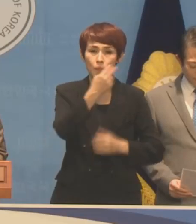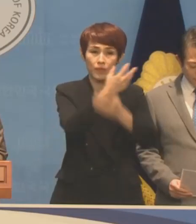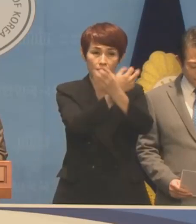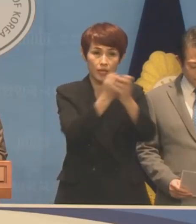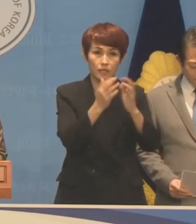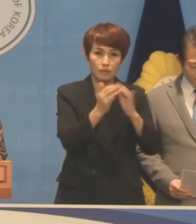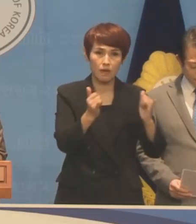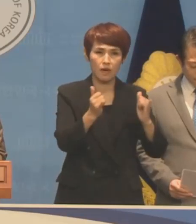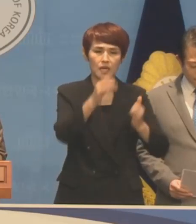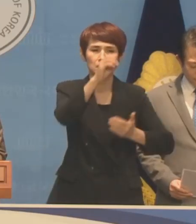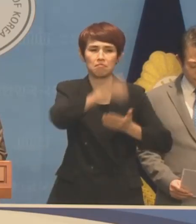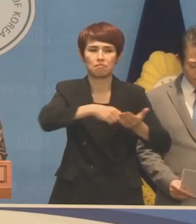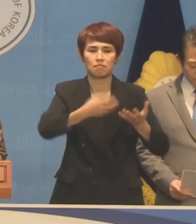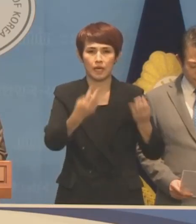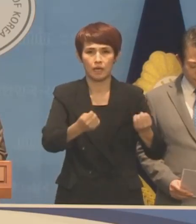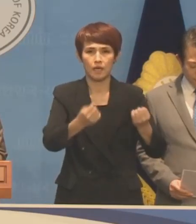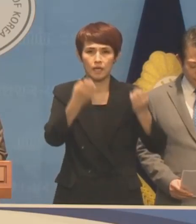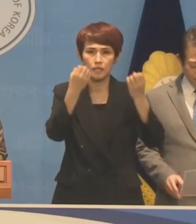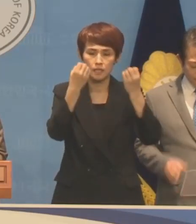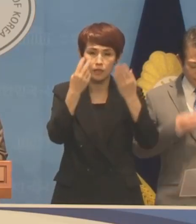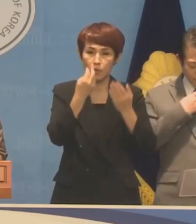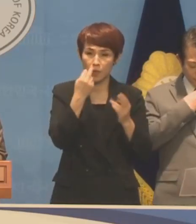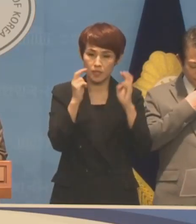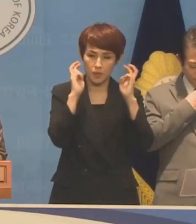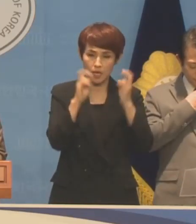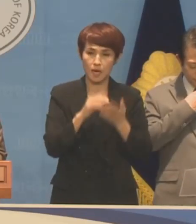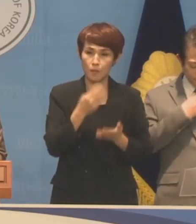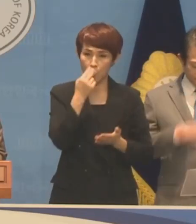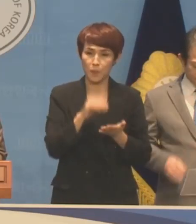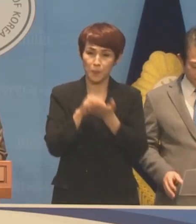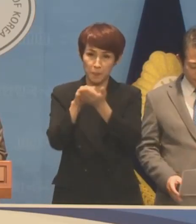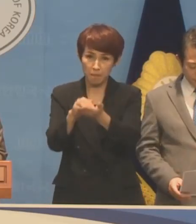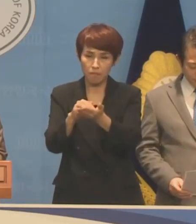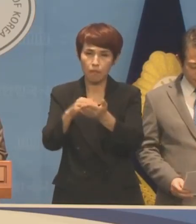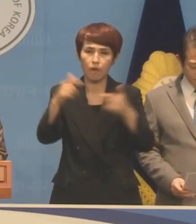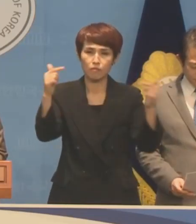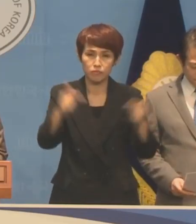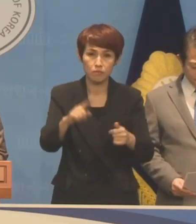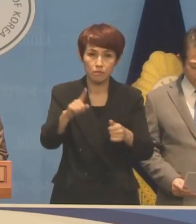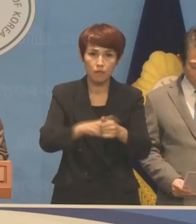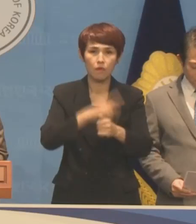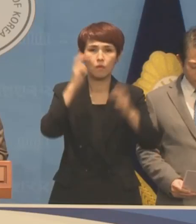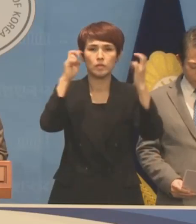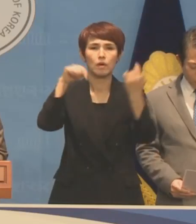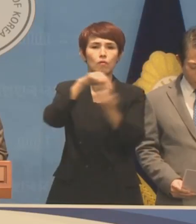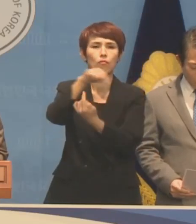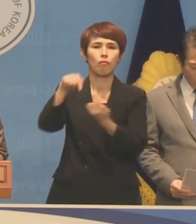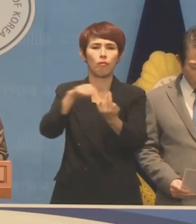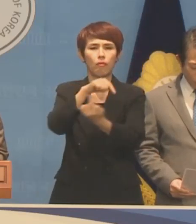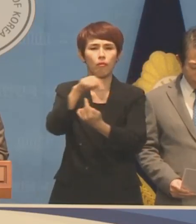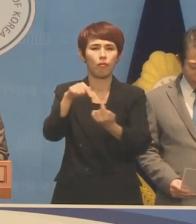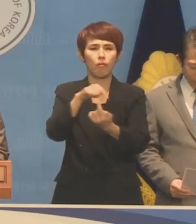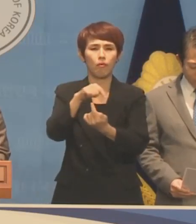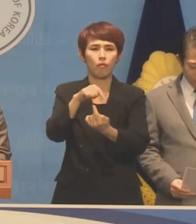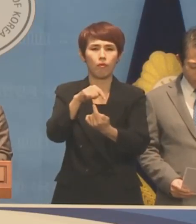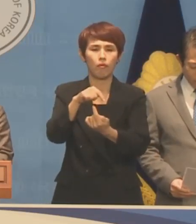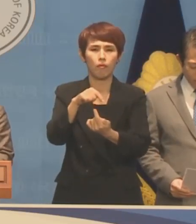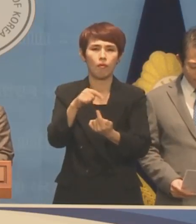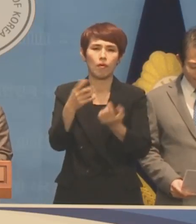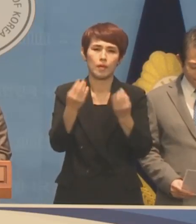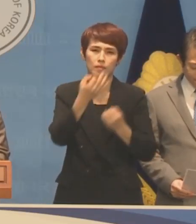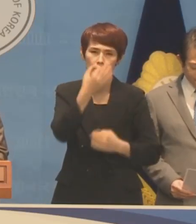보험계약자의 이탈과 신규 가입 감소로 회사의 운영과 자산 건전성이 더욱